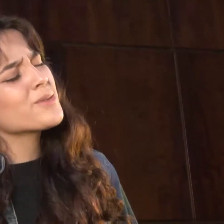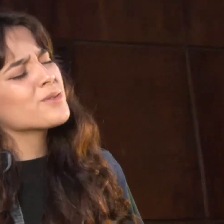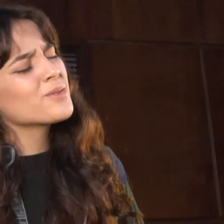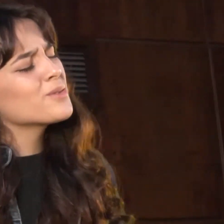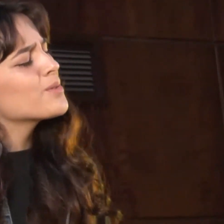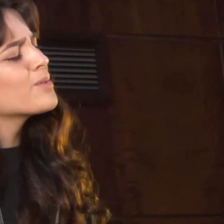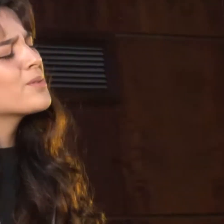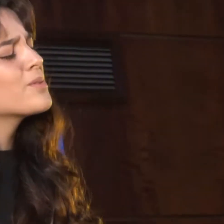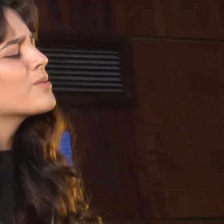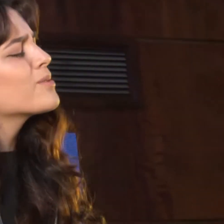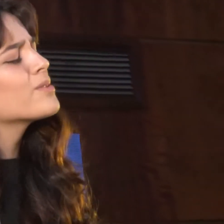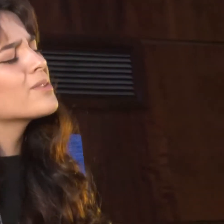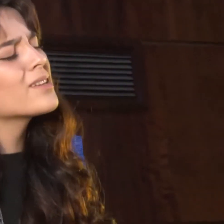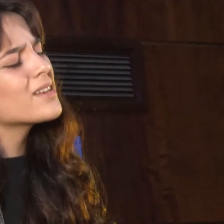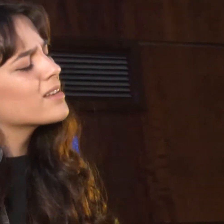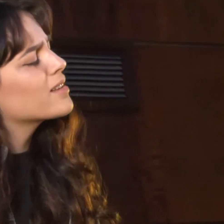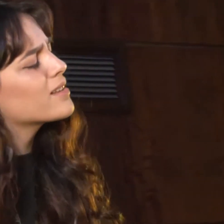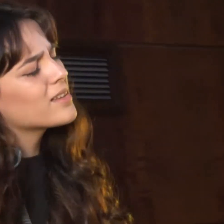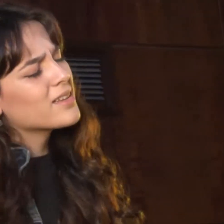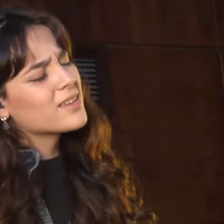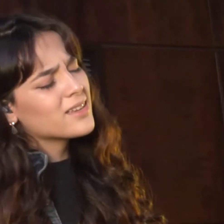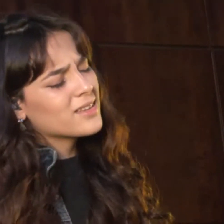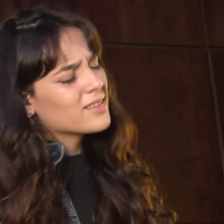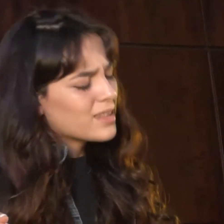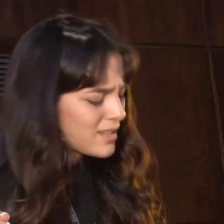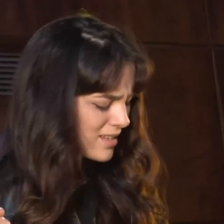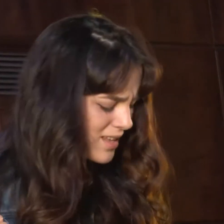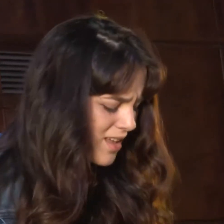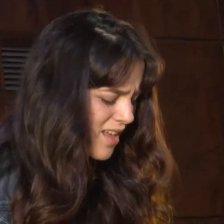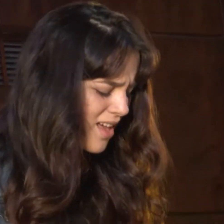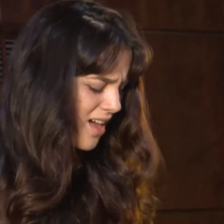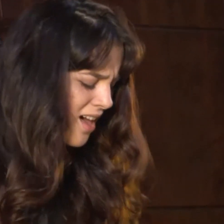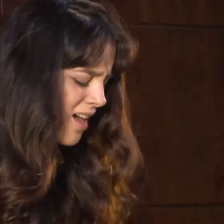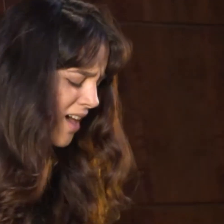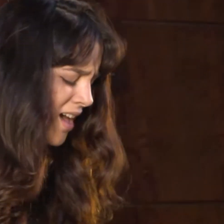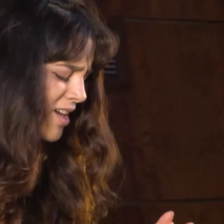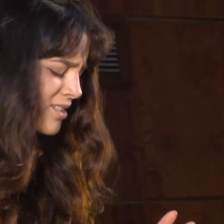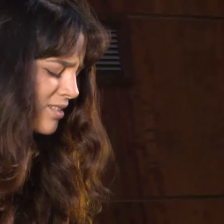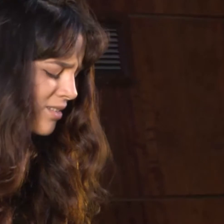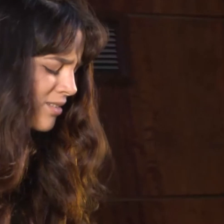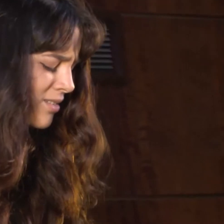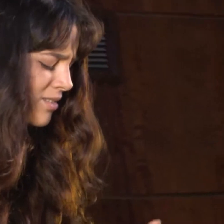run, by your side you find me